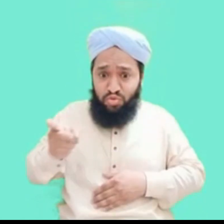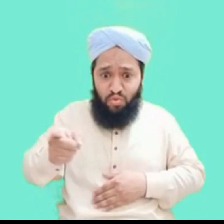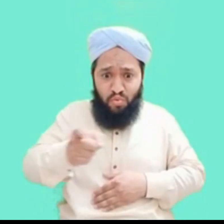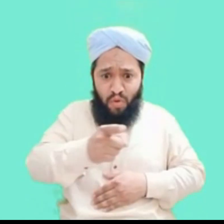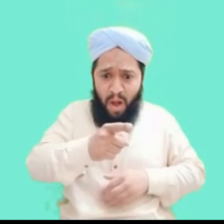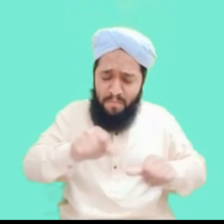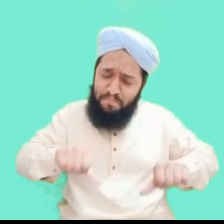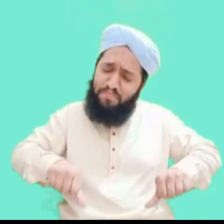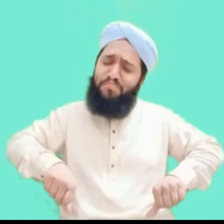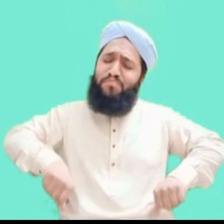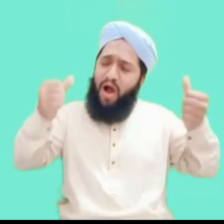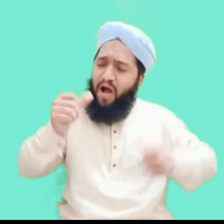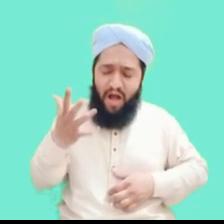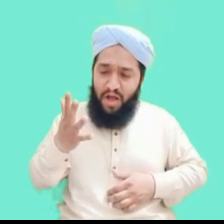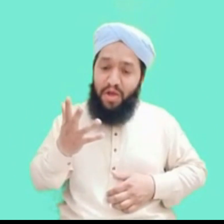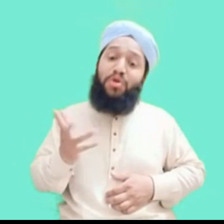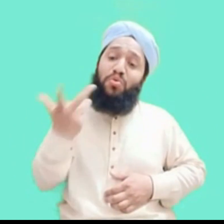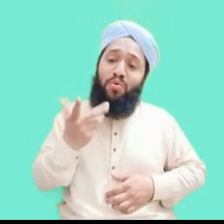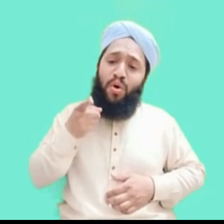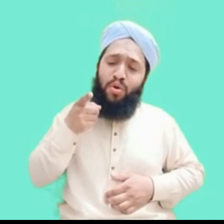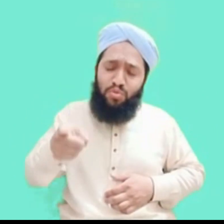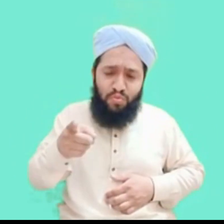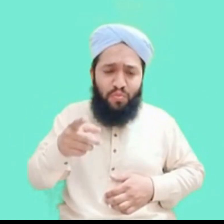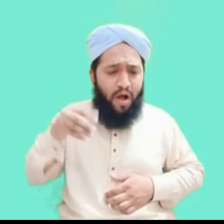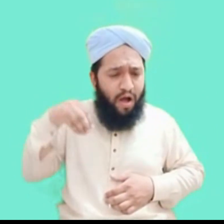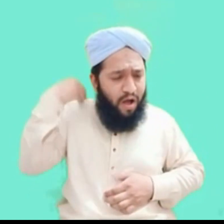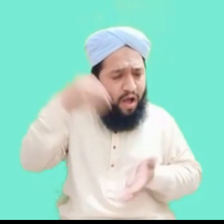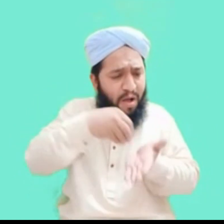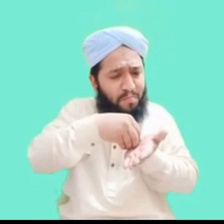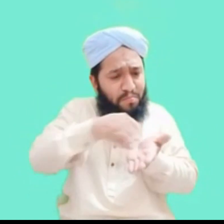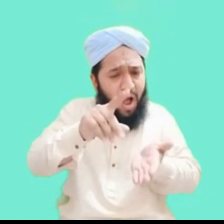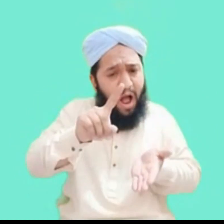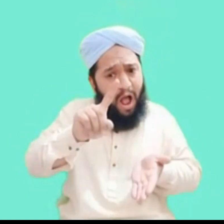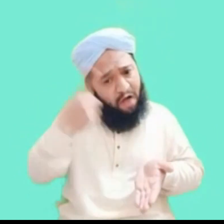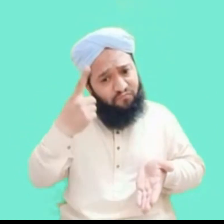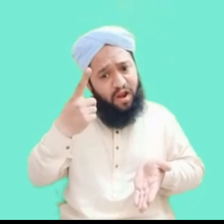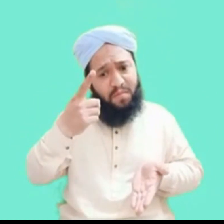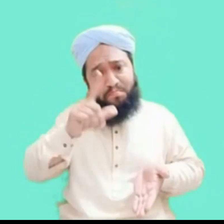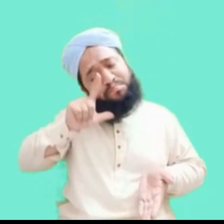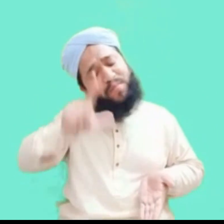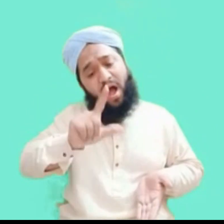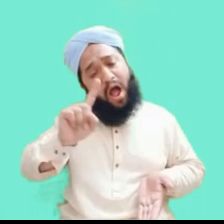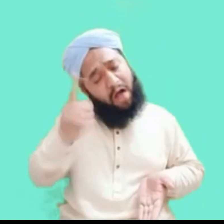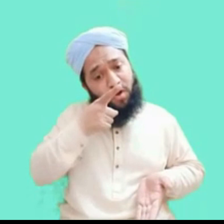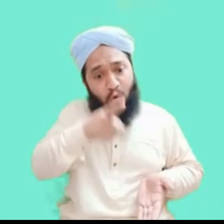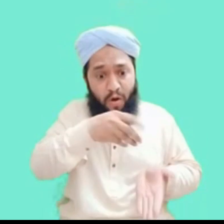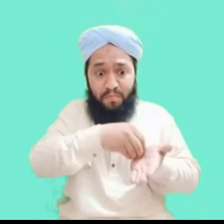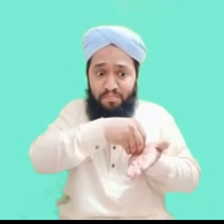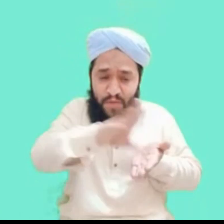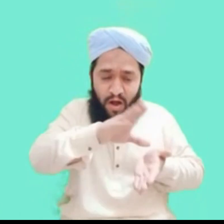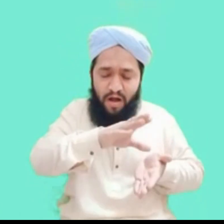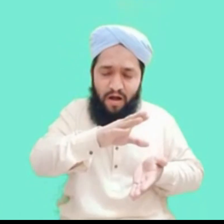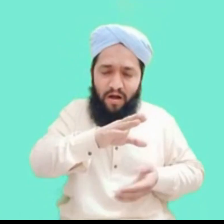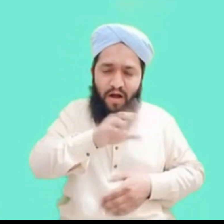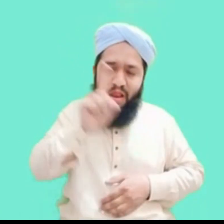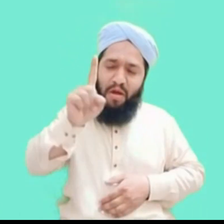کو نہ پہنچو گے جب تک راہ خدا میں اپنی پیاری چیز نہ خرچ کر لو۔ بیسٹ چیز جو پسند